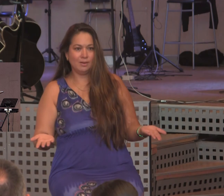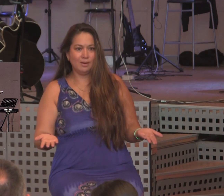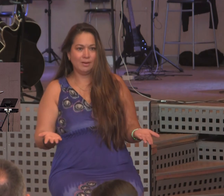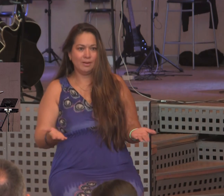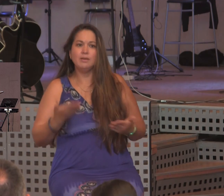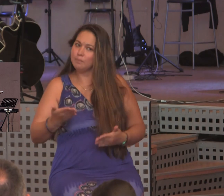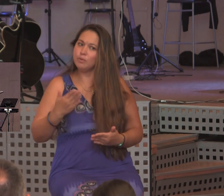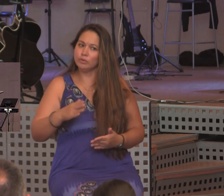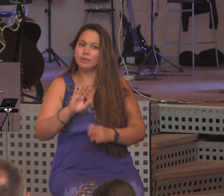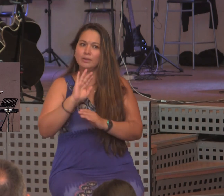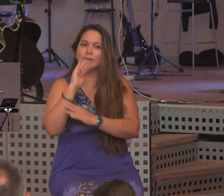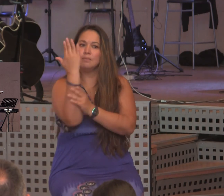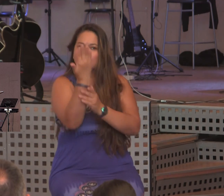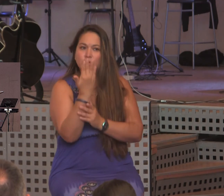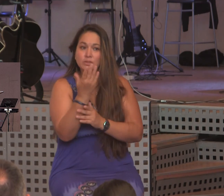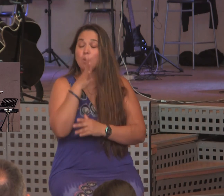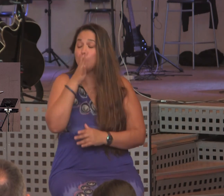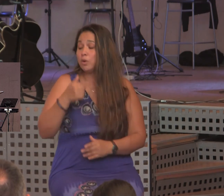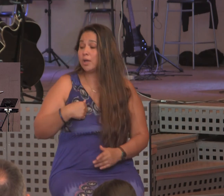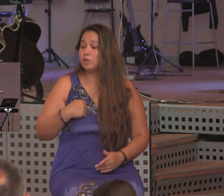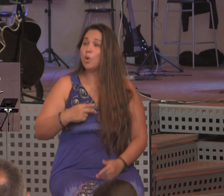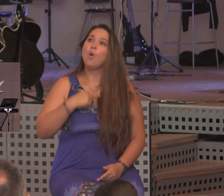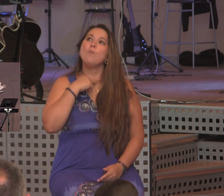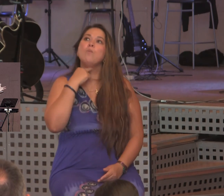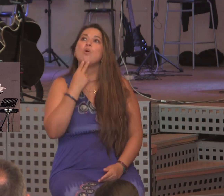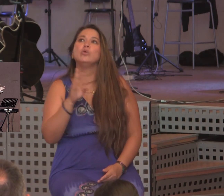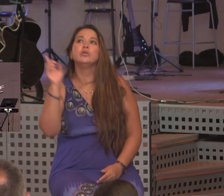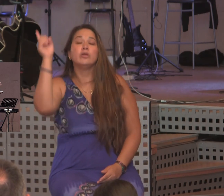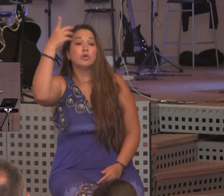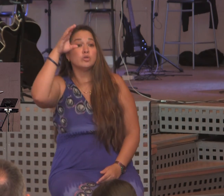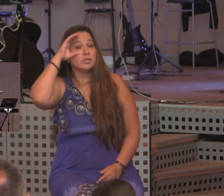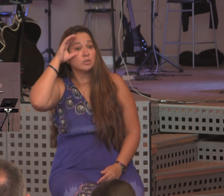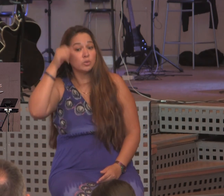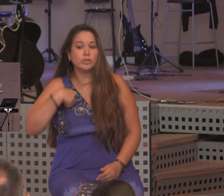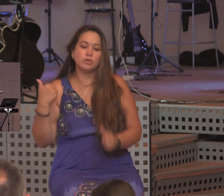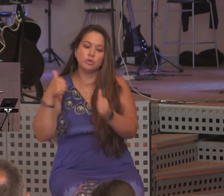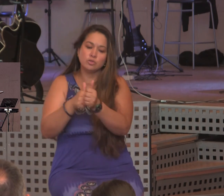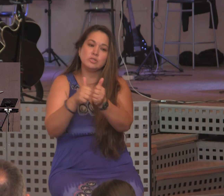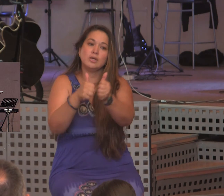Las ovejas oyen mi voz, yo las conozco y ellas me siguen.